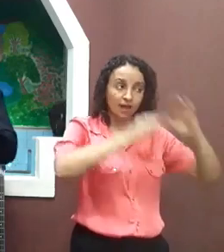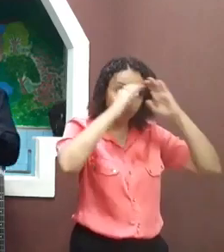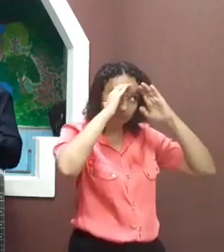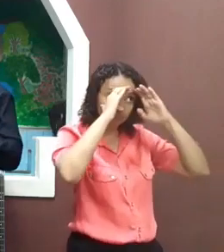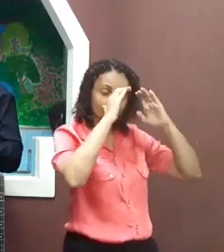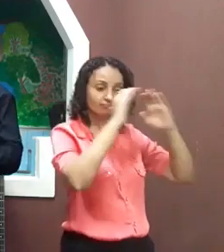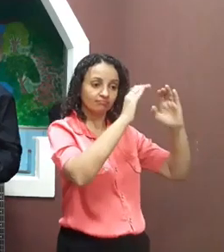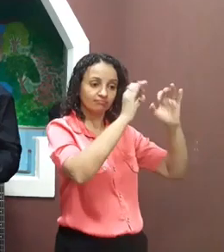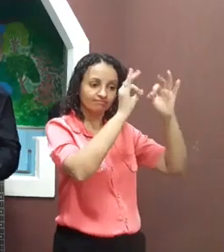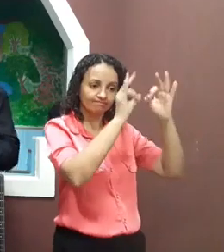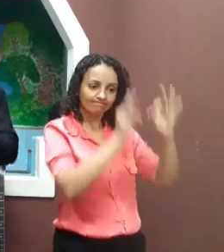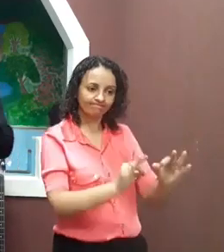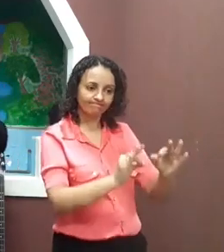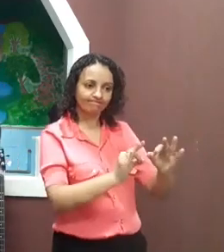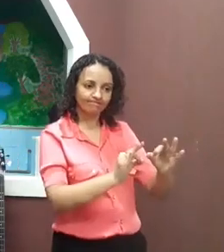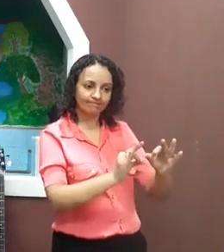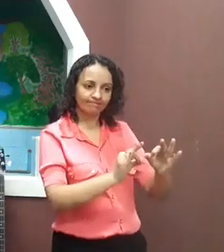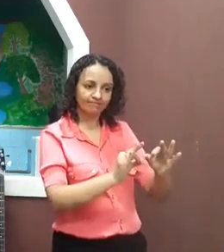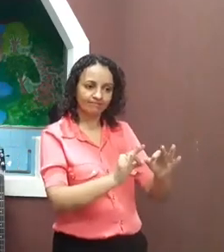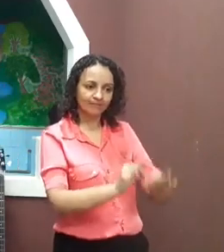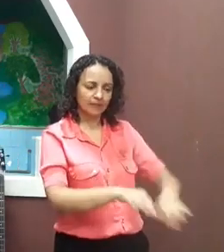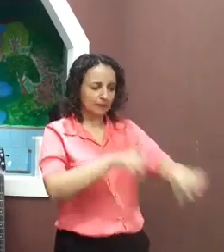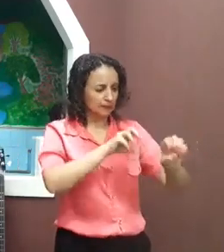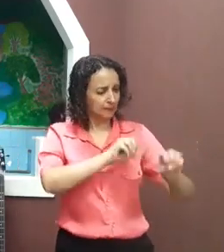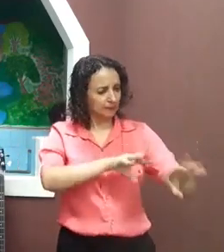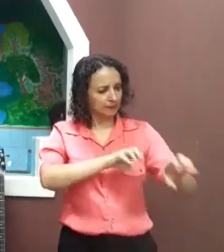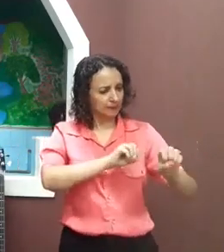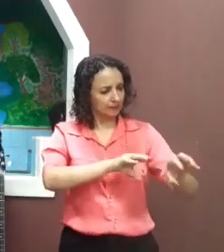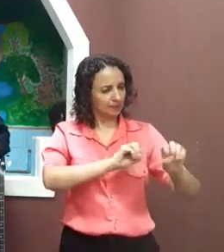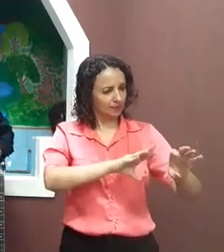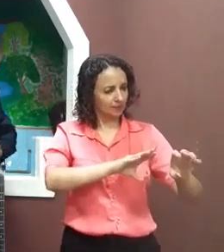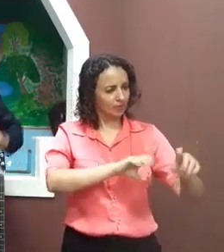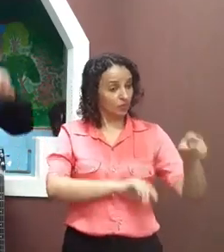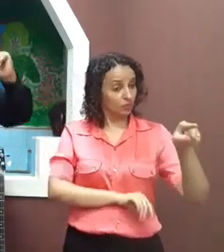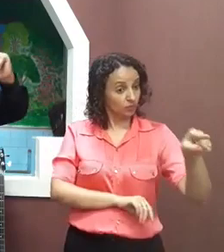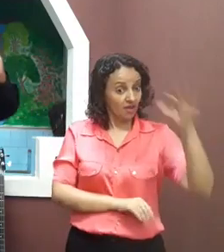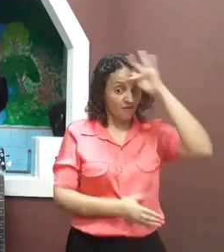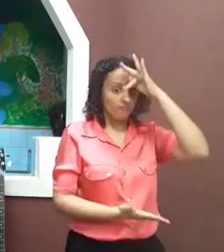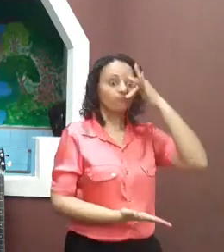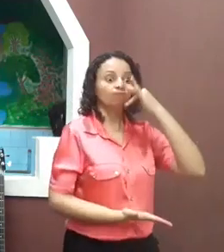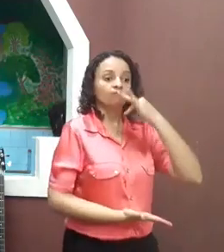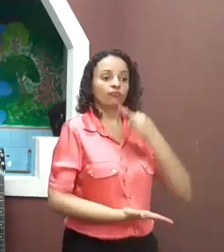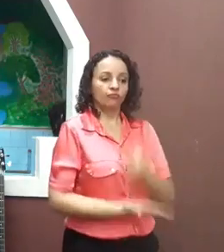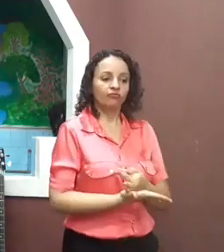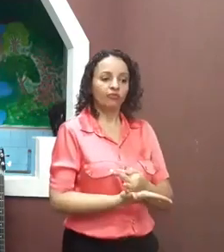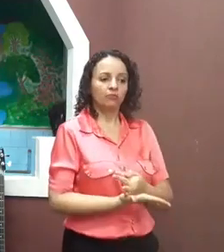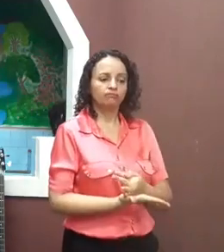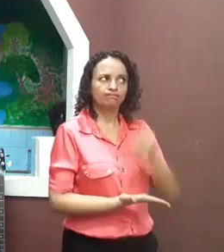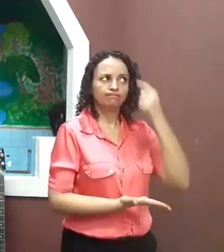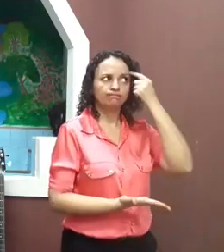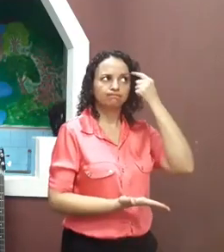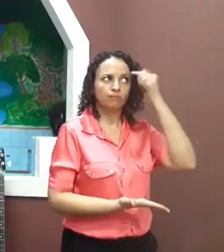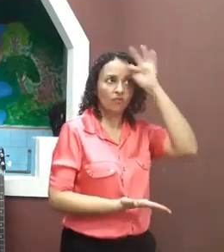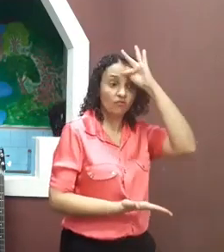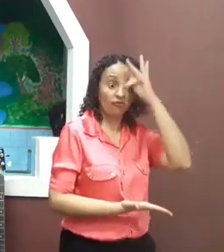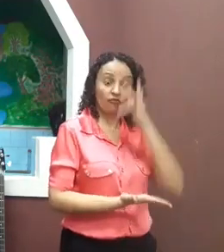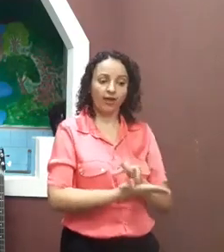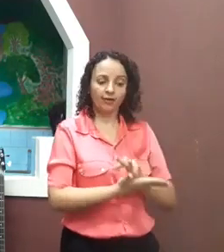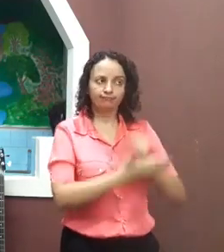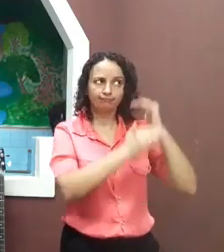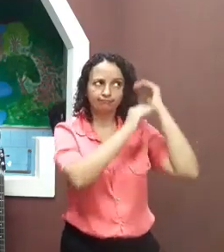igreja dá o discipulado para ajudar a fortificar a sua fé. É na igreja que você desenvolve a fé. Na verdade, é